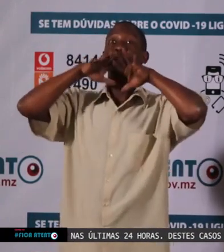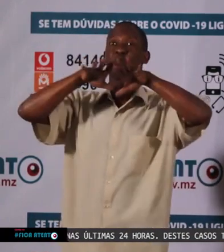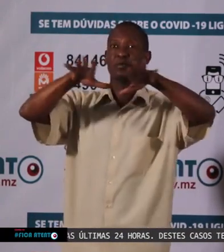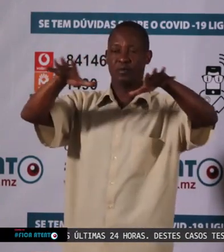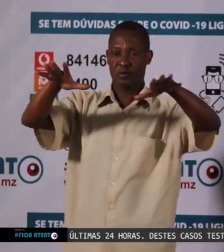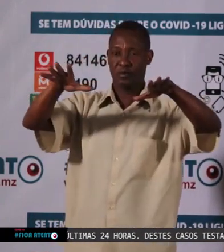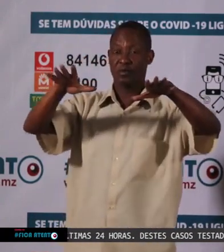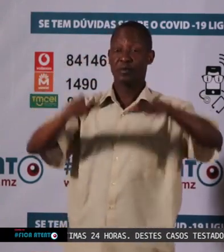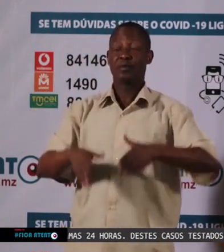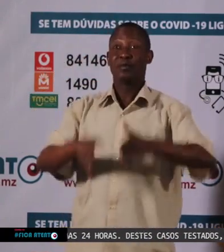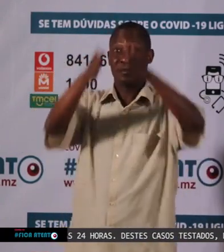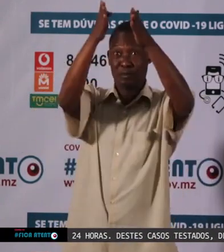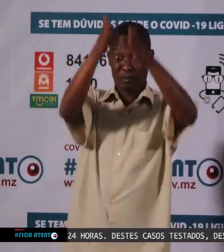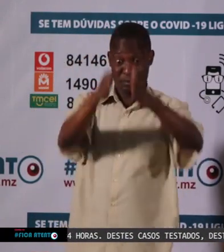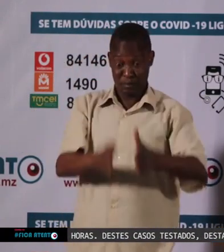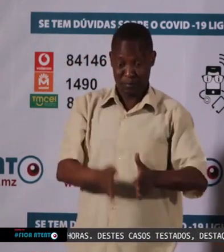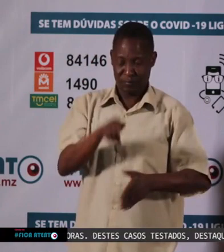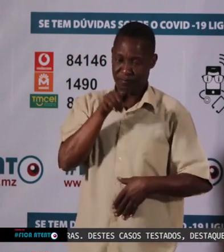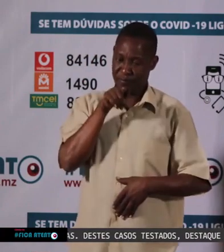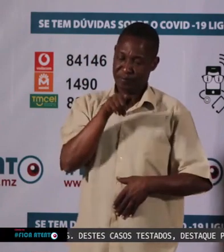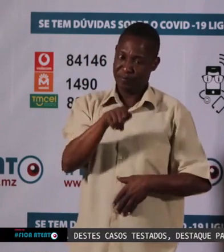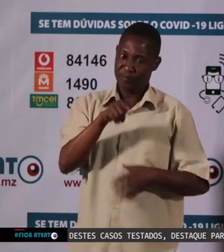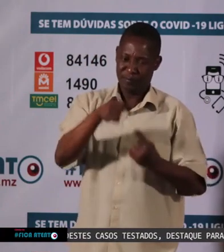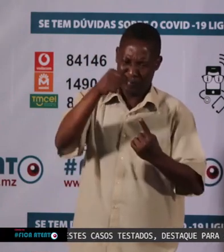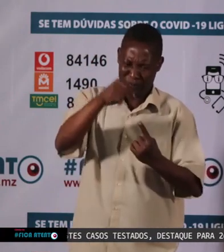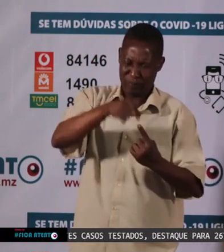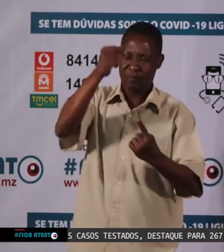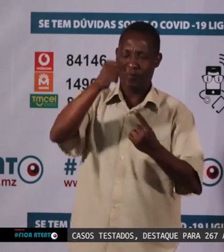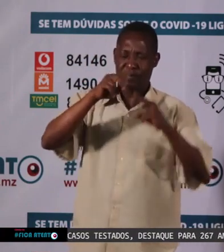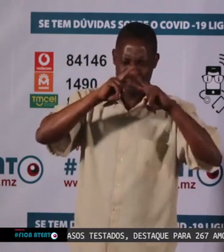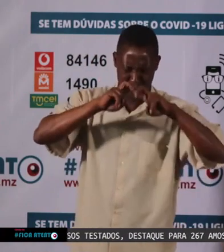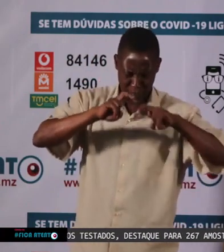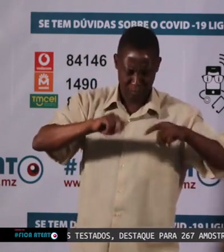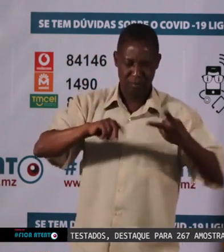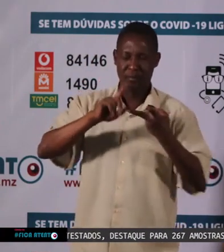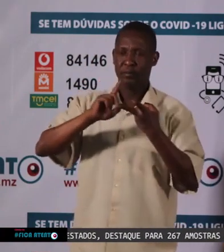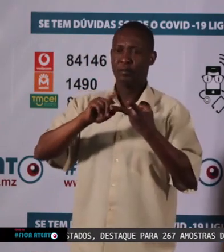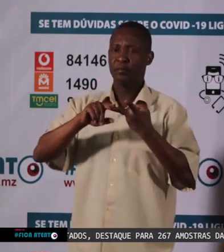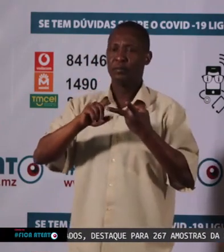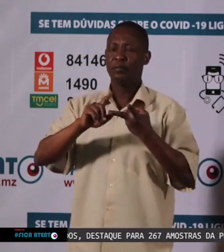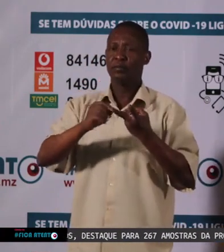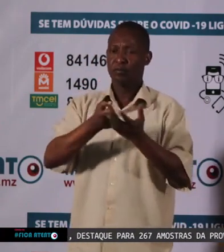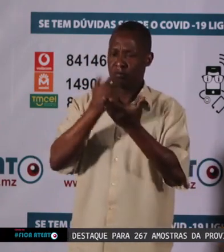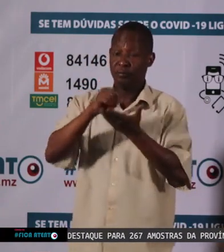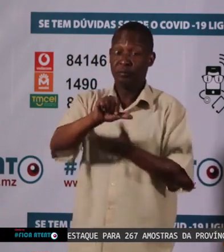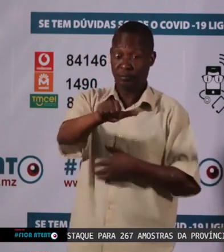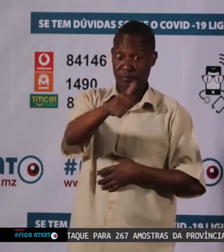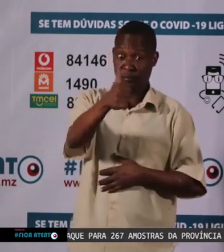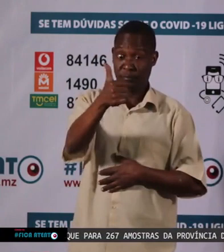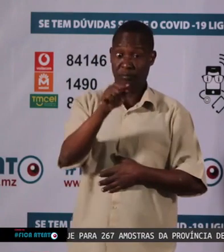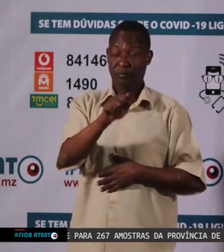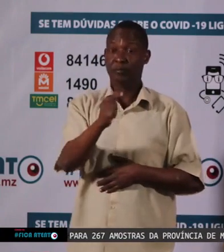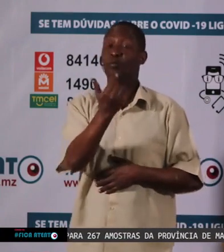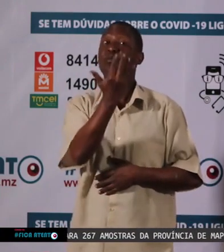para tratamento e diagnóstico dos doentes com Covid-19. Para facilitar a informação, nós